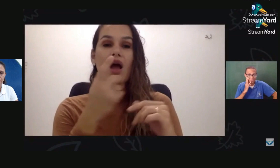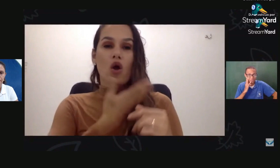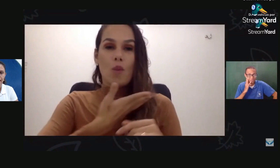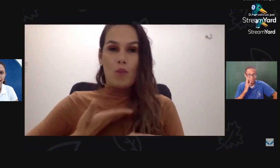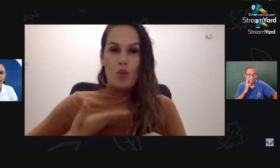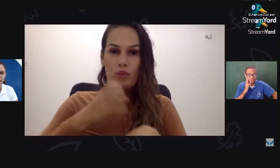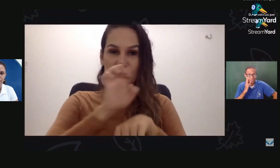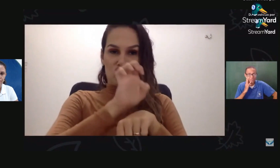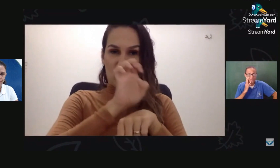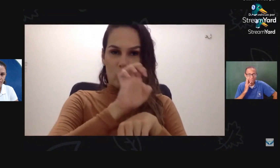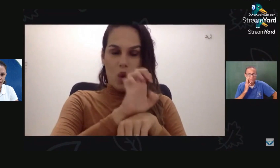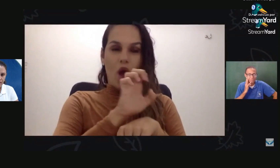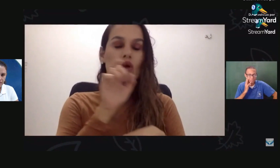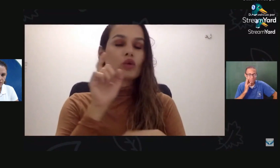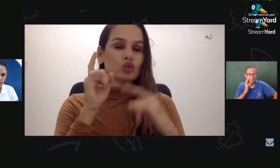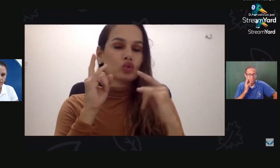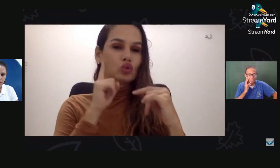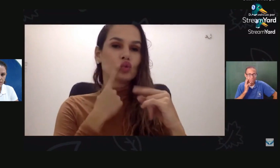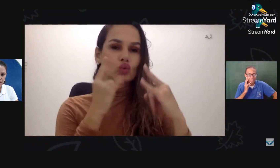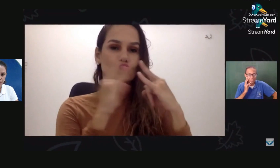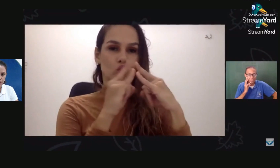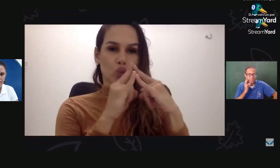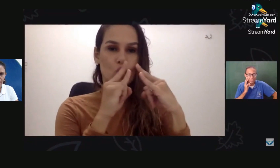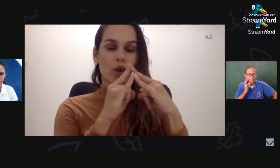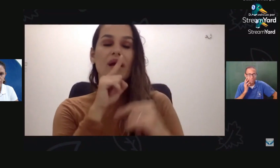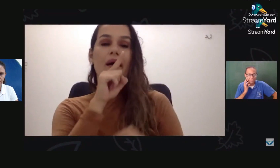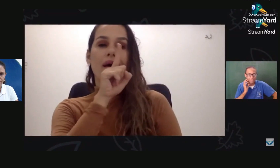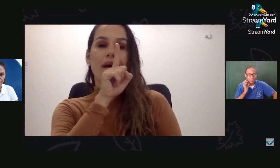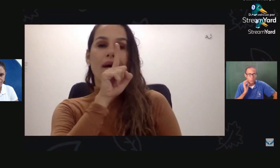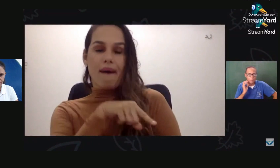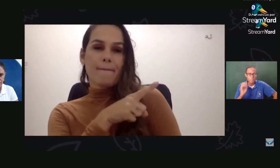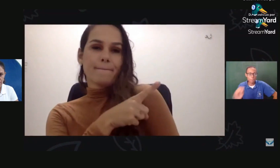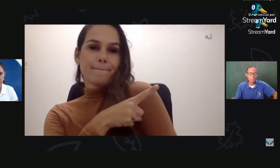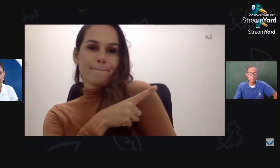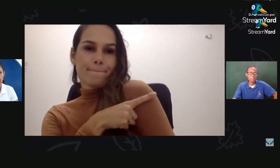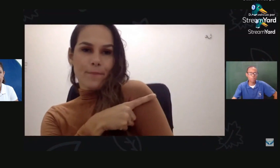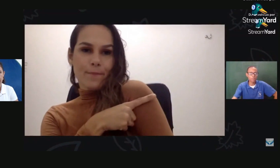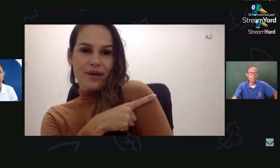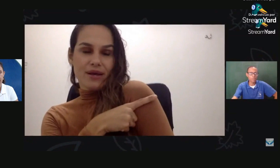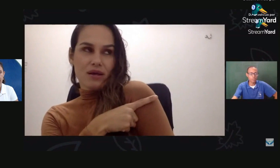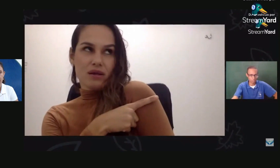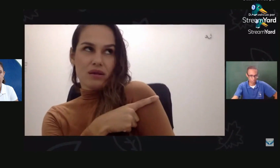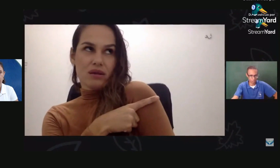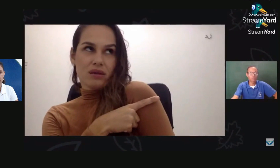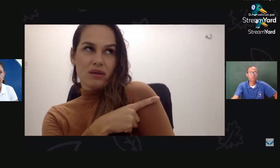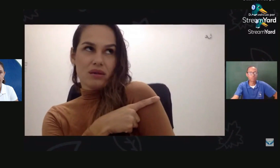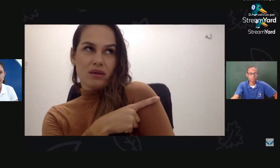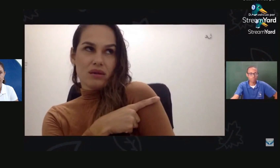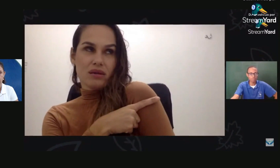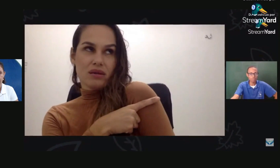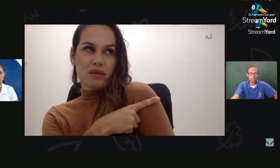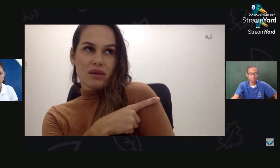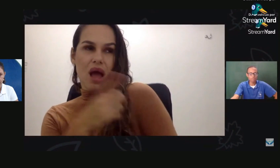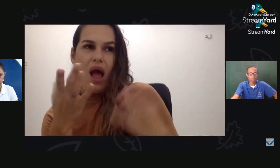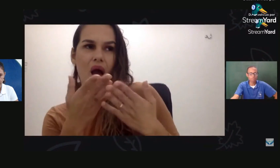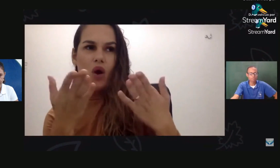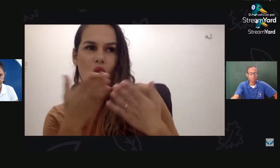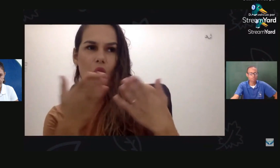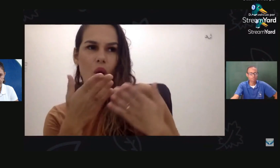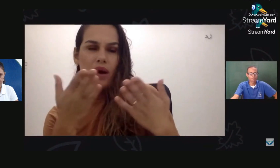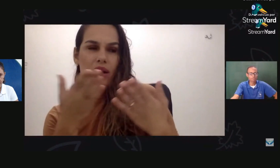Eles separaram. Então, aqui o Estado, né? Essa instituição é